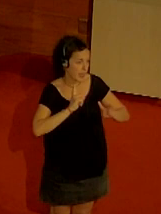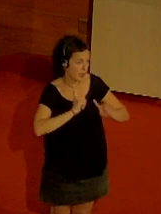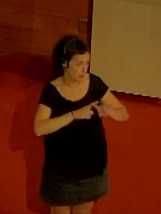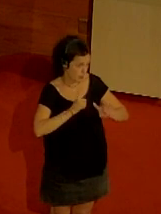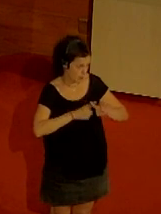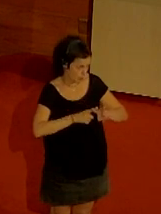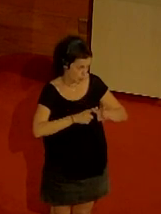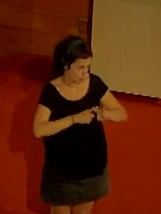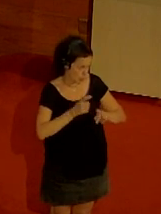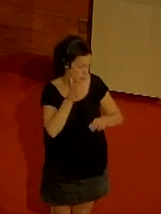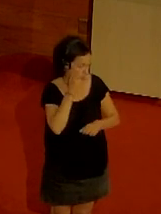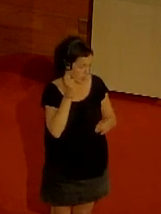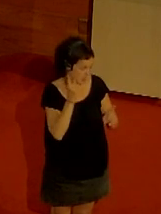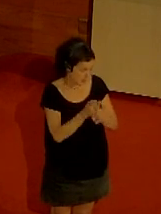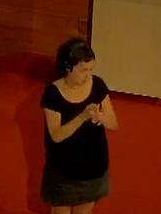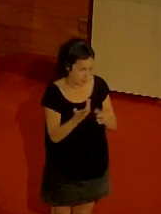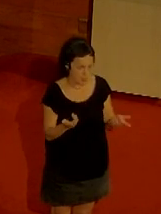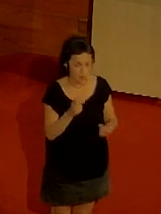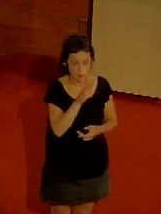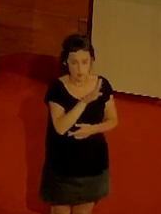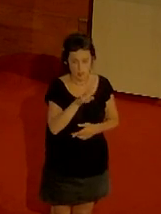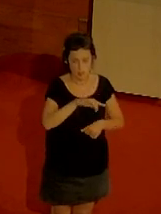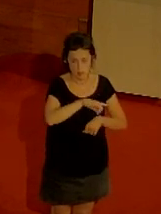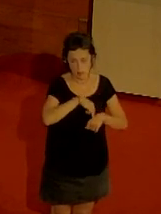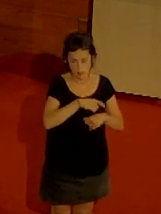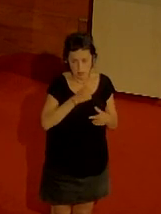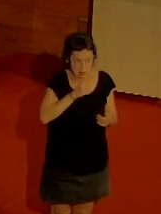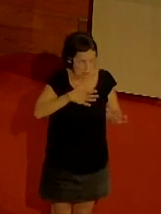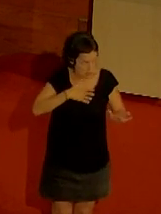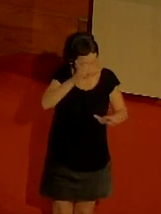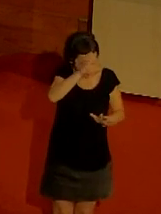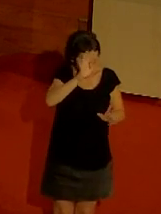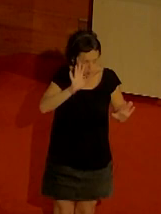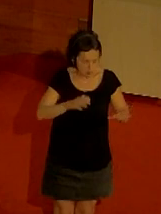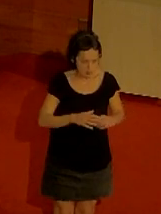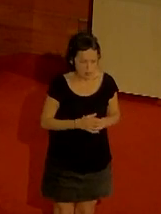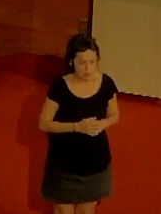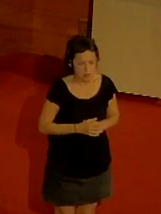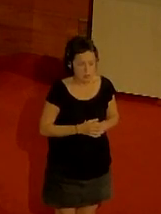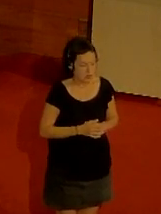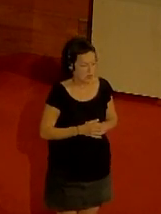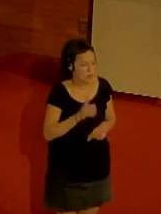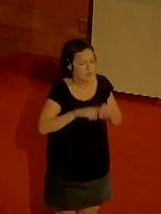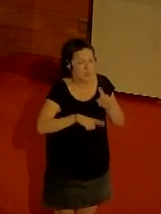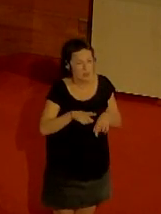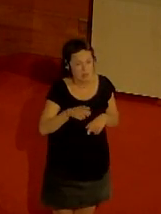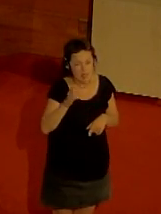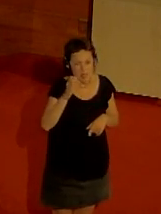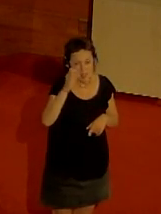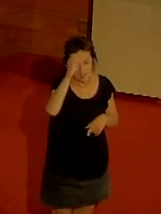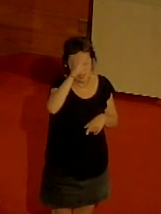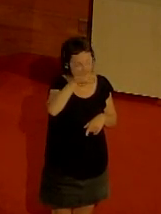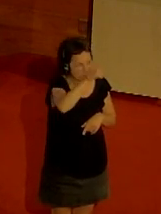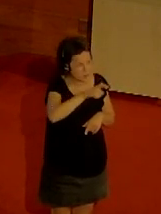en 24 horas está complicado. Digo, esta es mi opinión. ¿Eh? No, está complicado cambiar según qué ideas. No digo de la